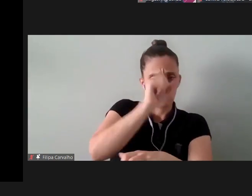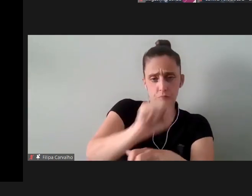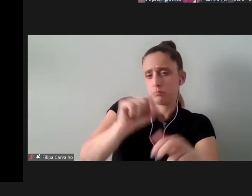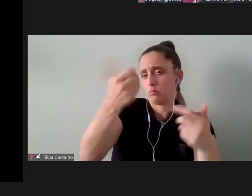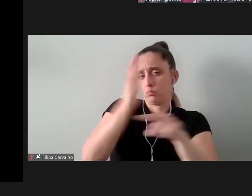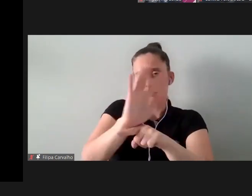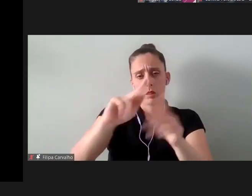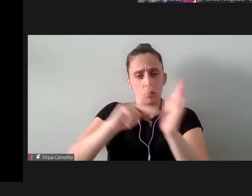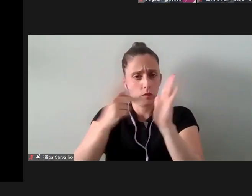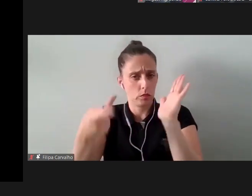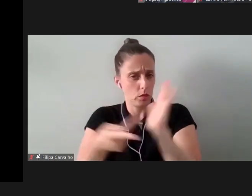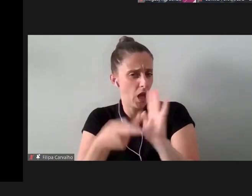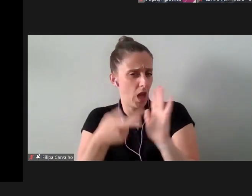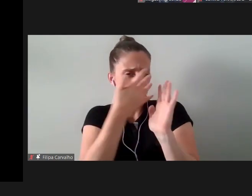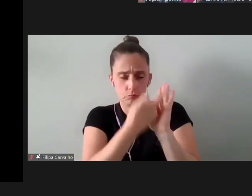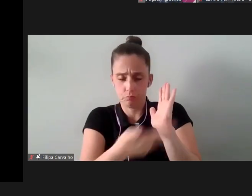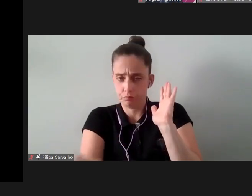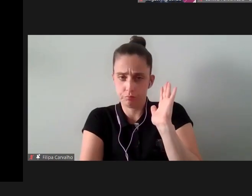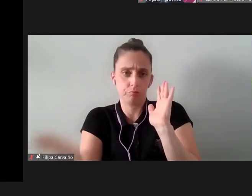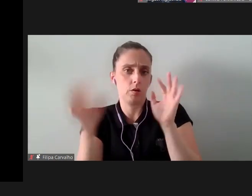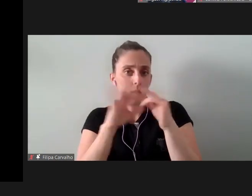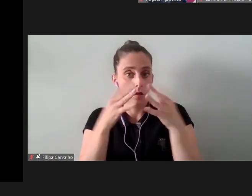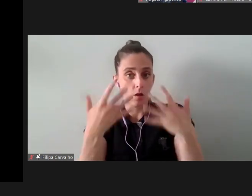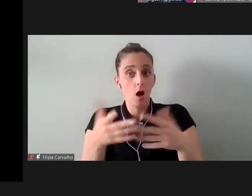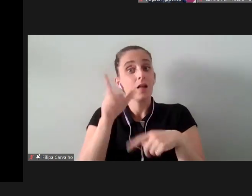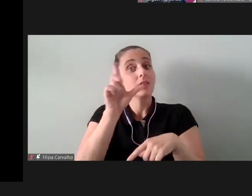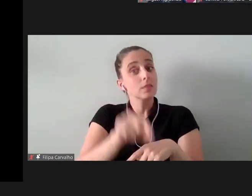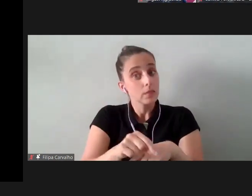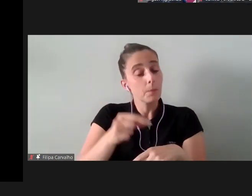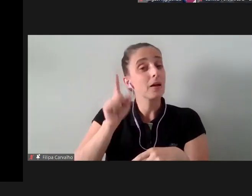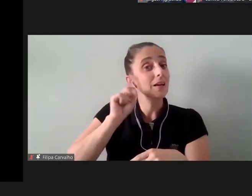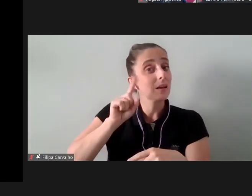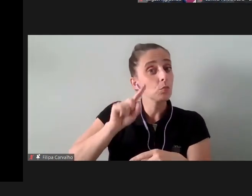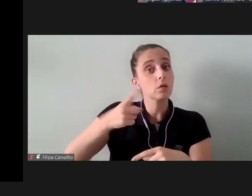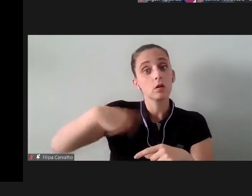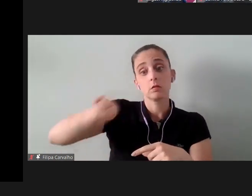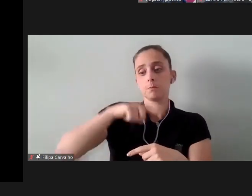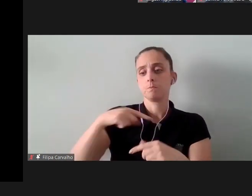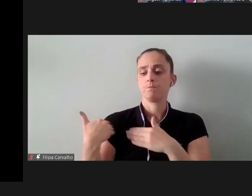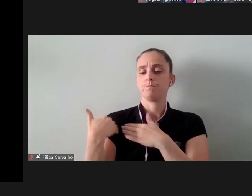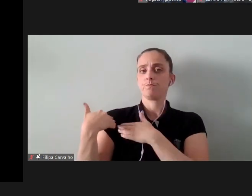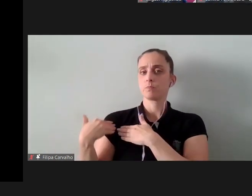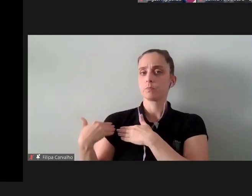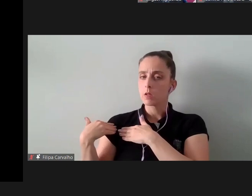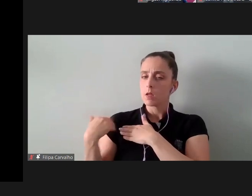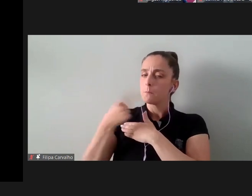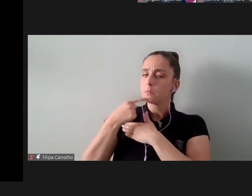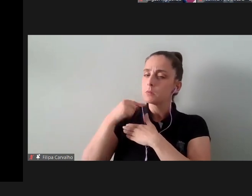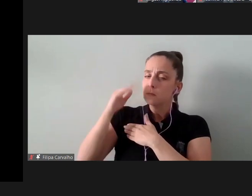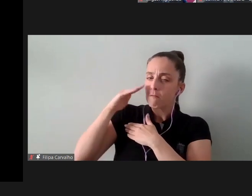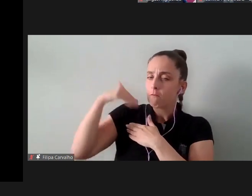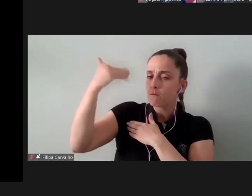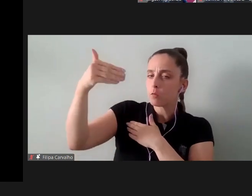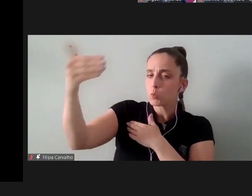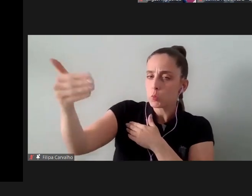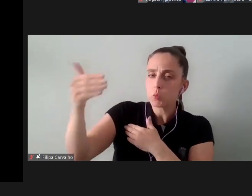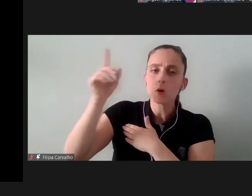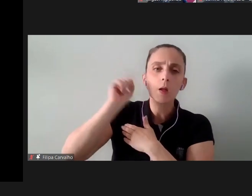técnicos, enfim, né, do momento, a gente também tem a responsabilidade de olhar para o futuro e